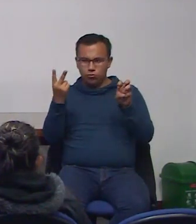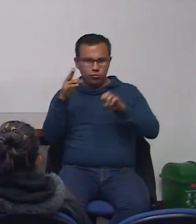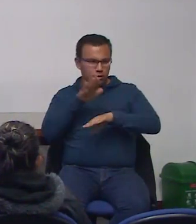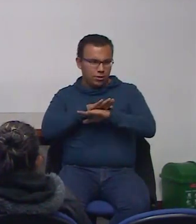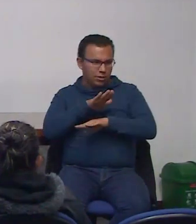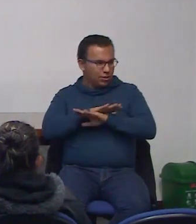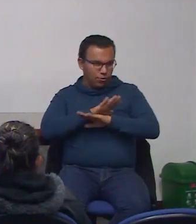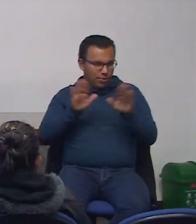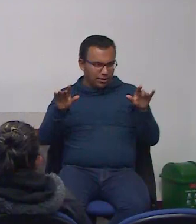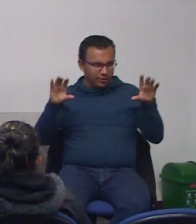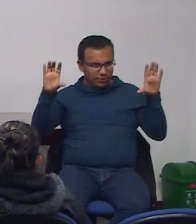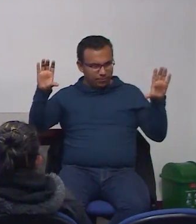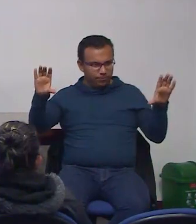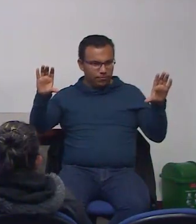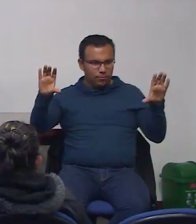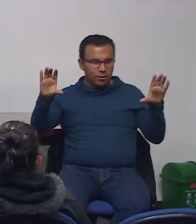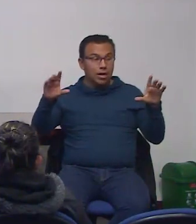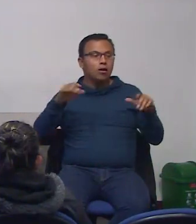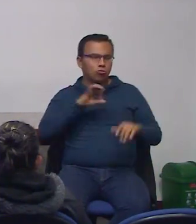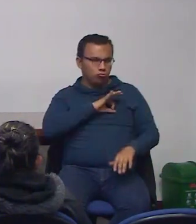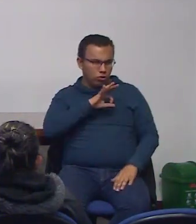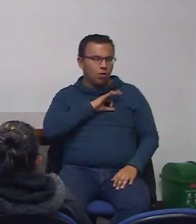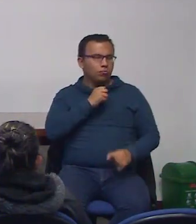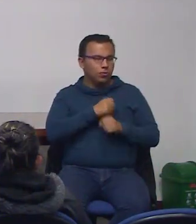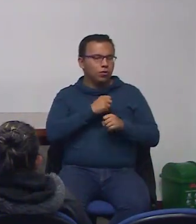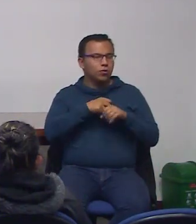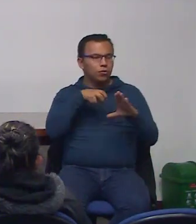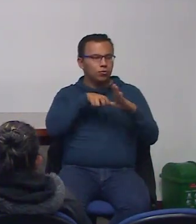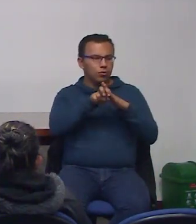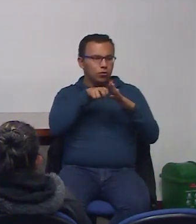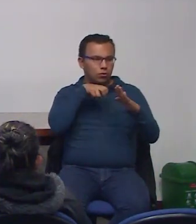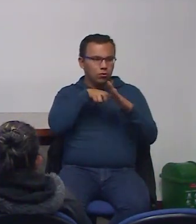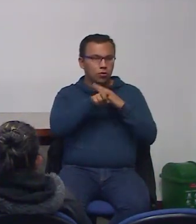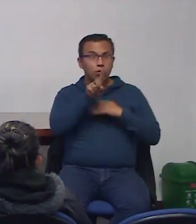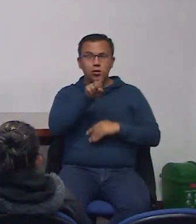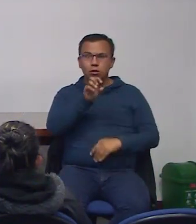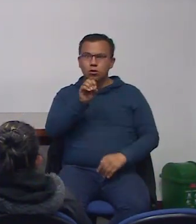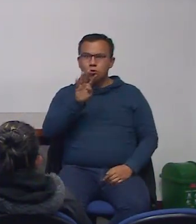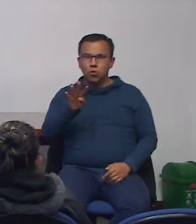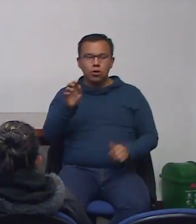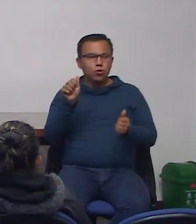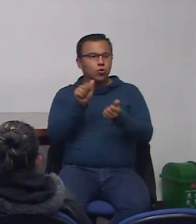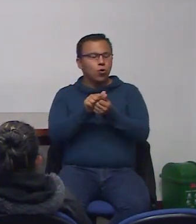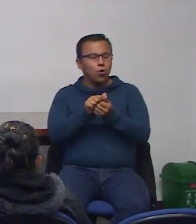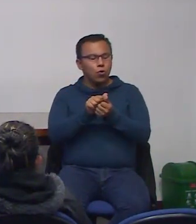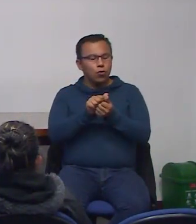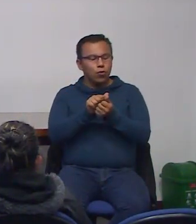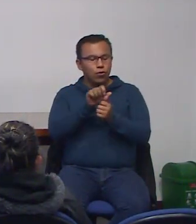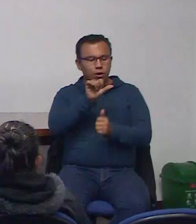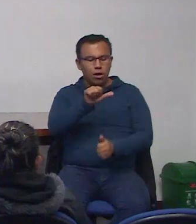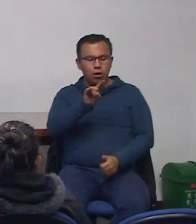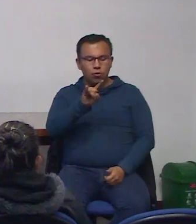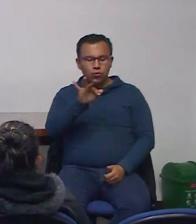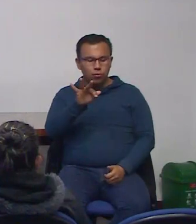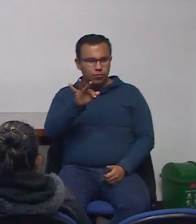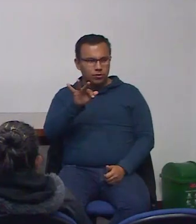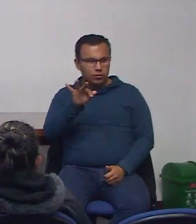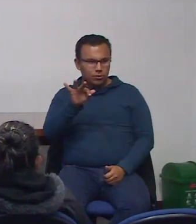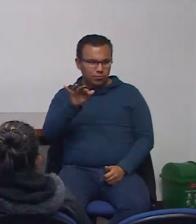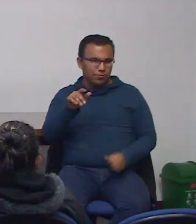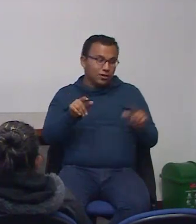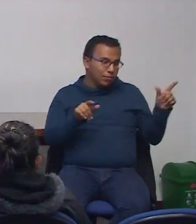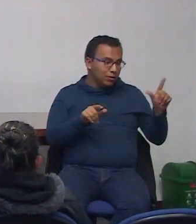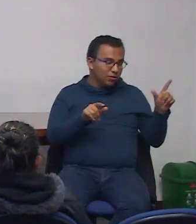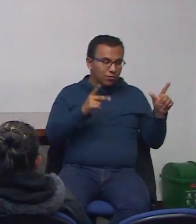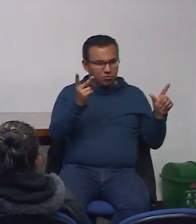tarde e y los sábados sí trabajamos en un jardín que queda en las 104 con autopista Norte porque la sede de lunes a